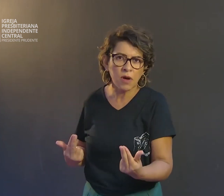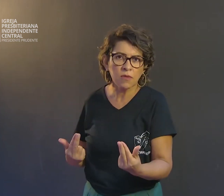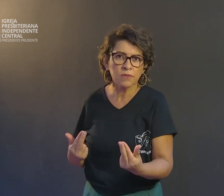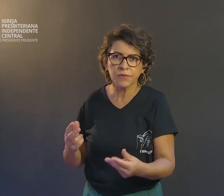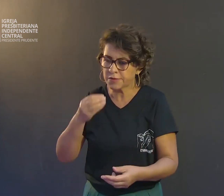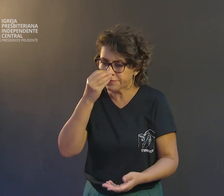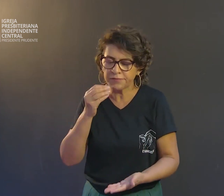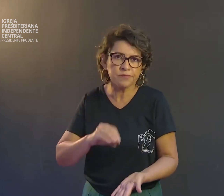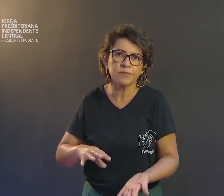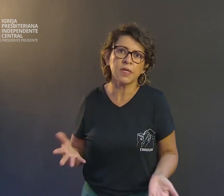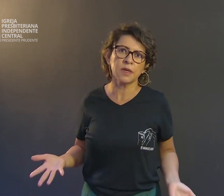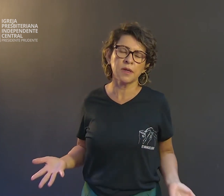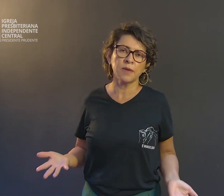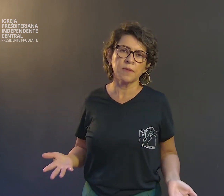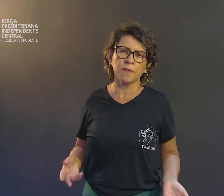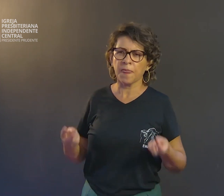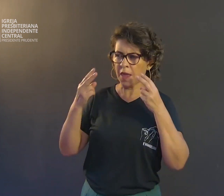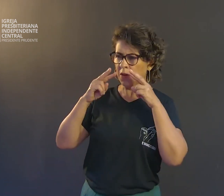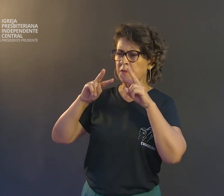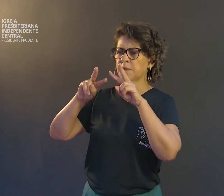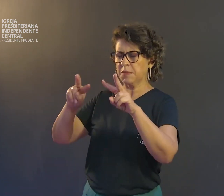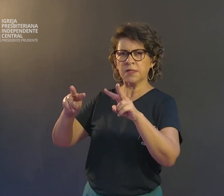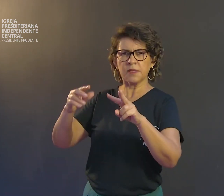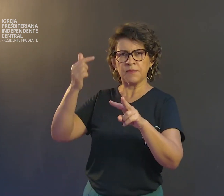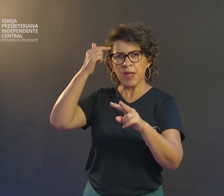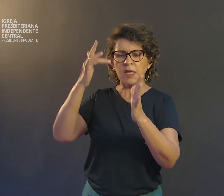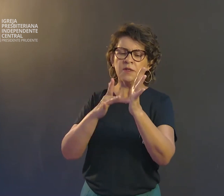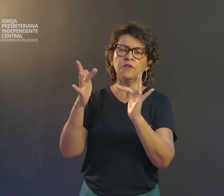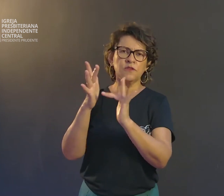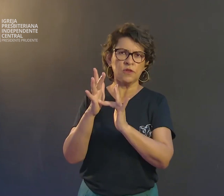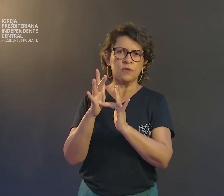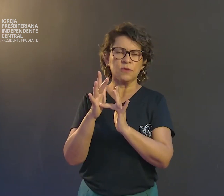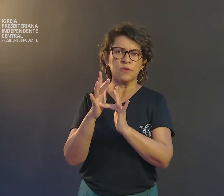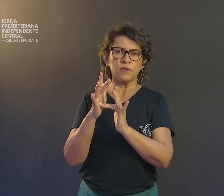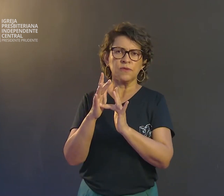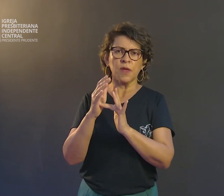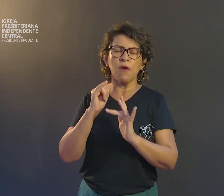Veja o que Jesus e depois Paulo disseram a este respeito.